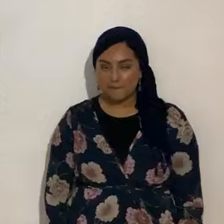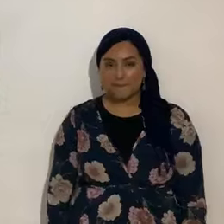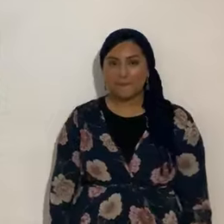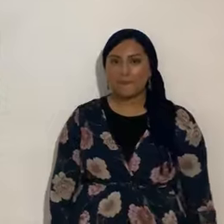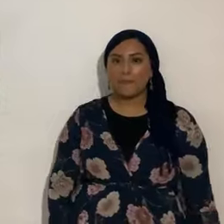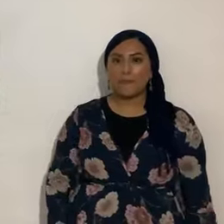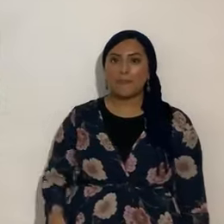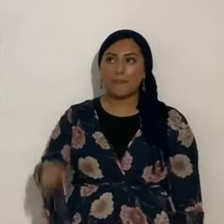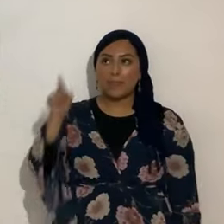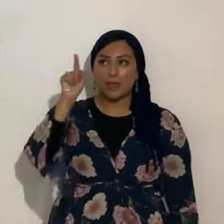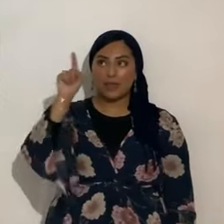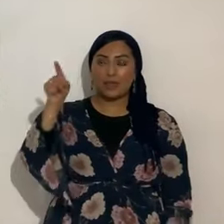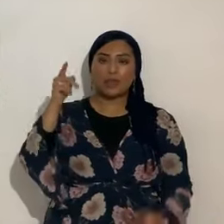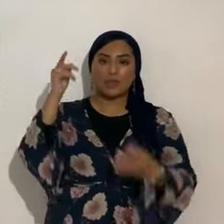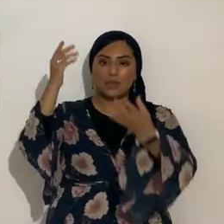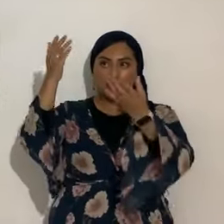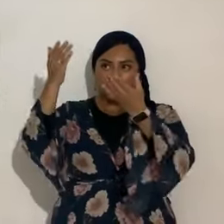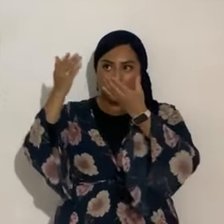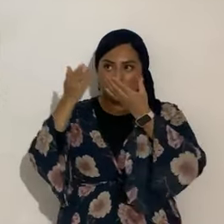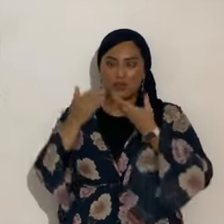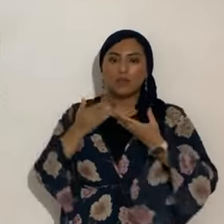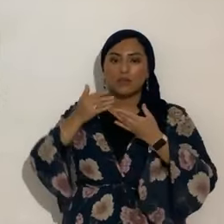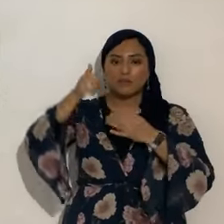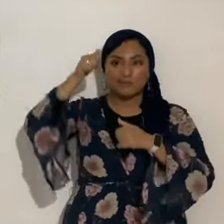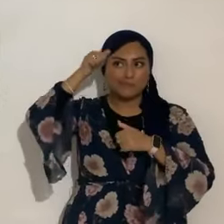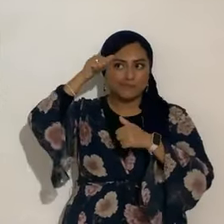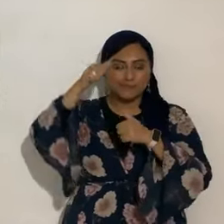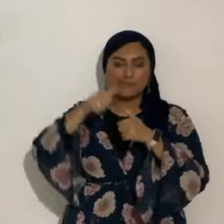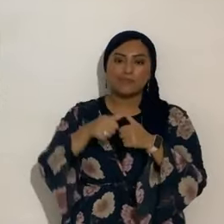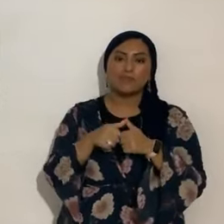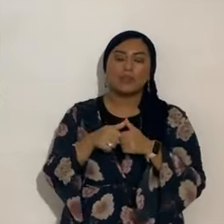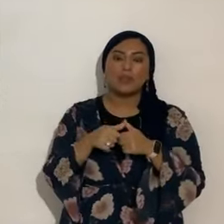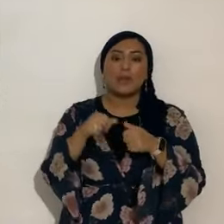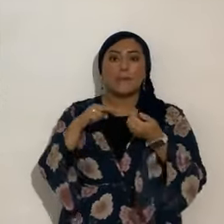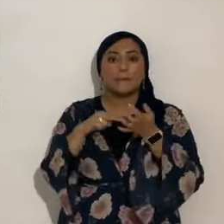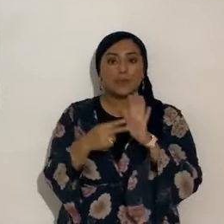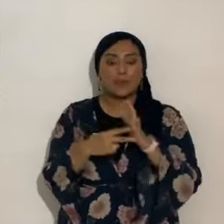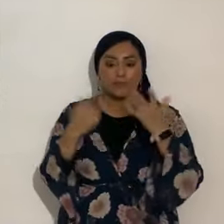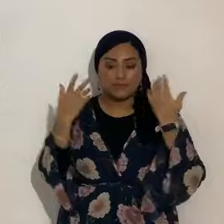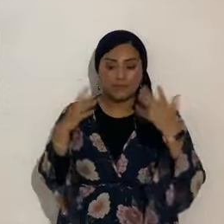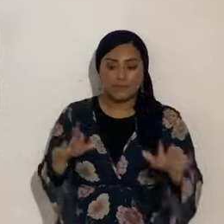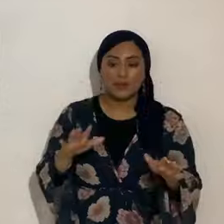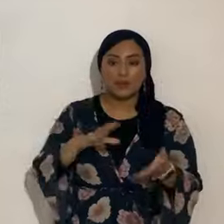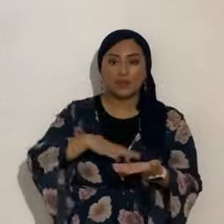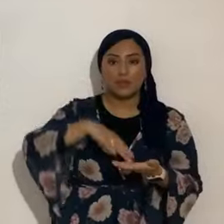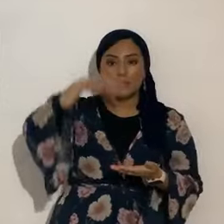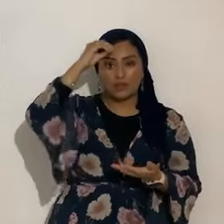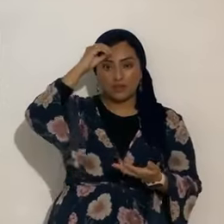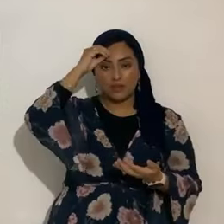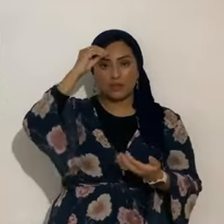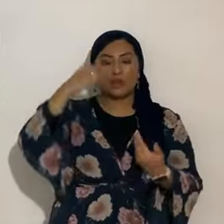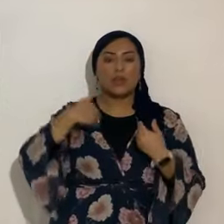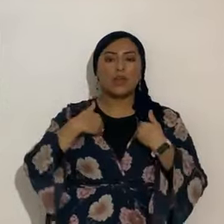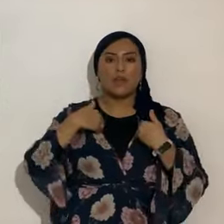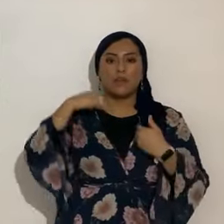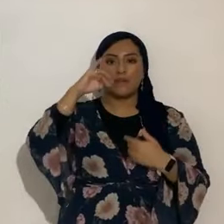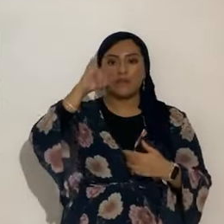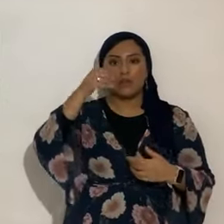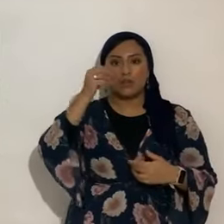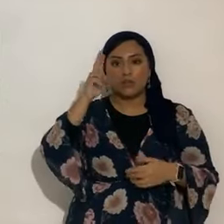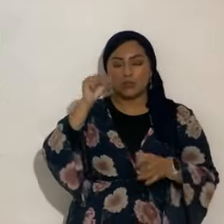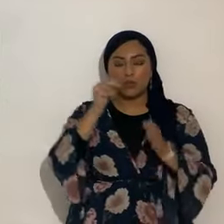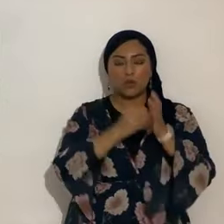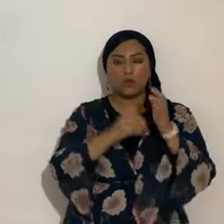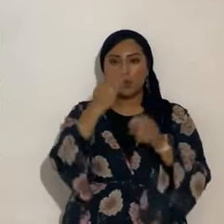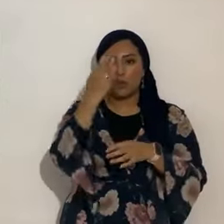Él nos lo recordará. ¿Qué quiere decir? Que ya lo aprendimos. Eso está en Juan 14,